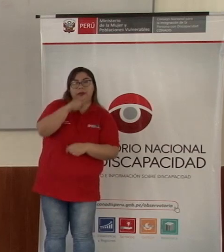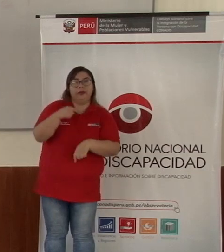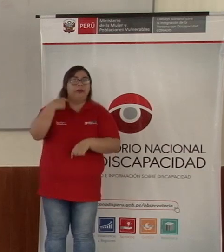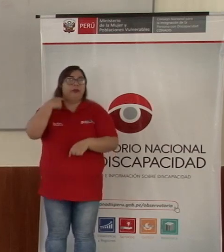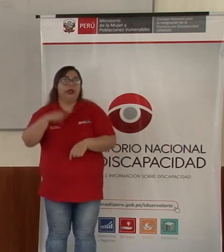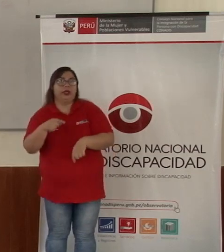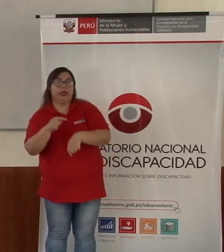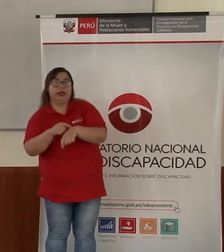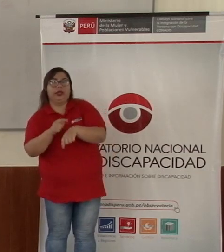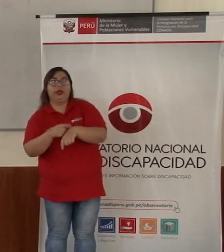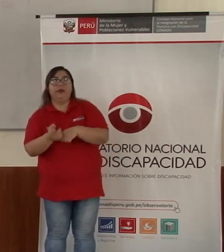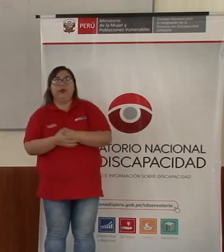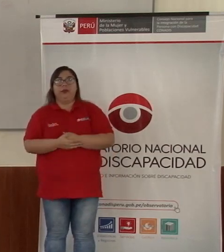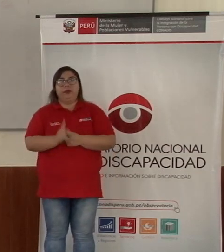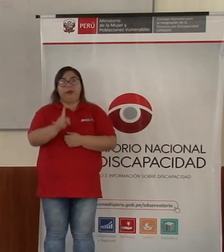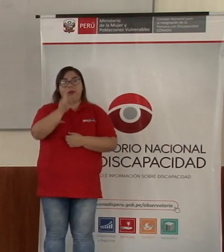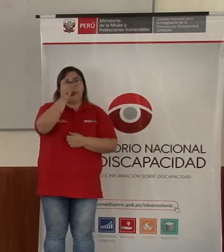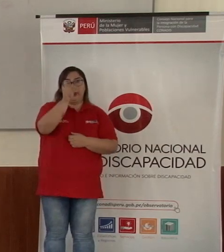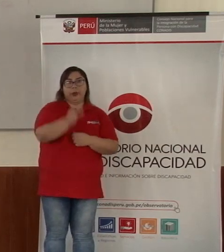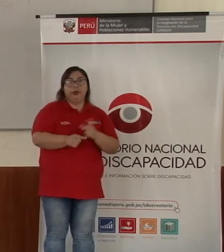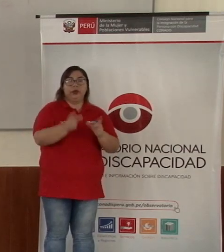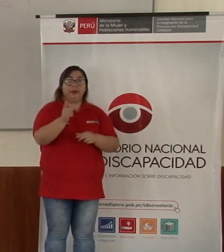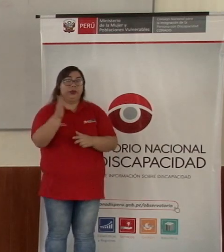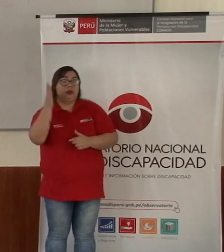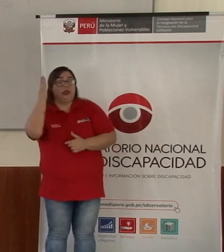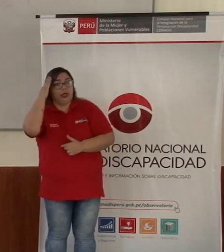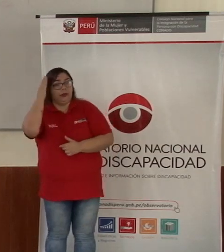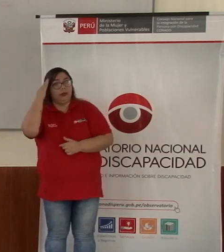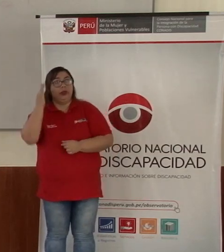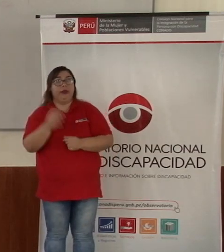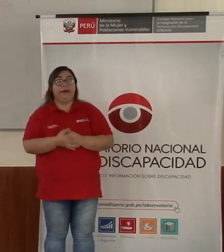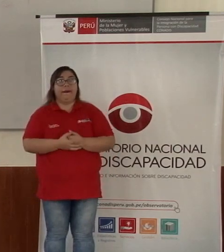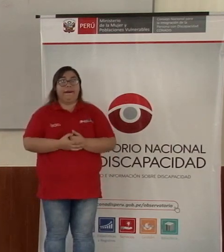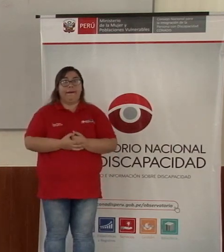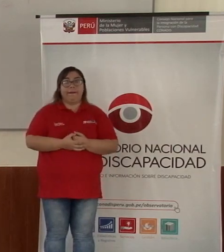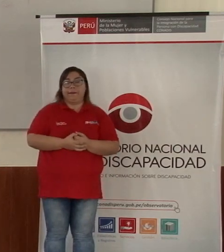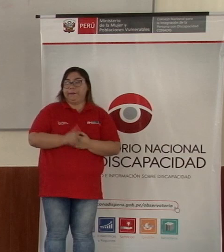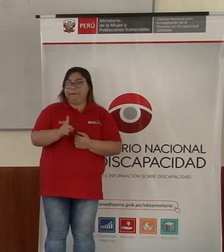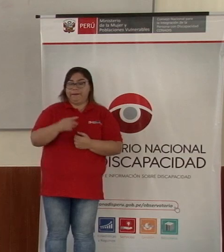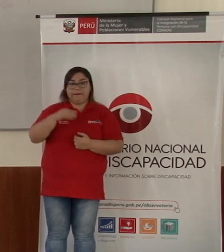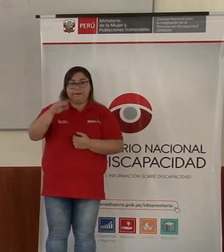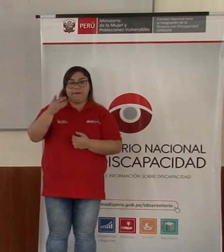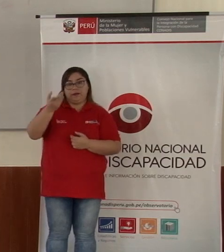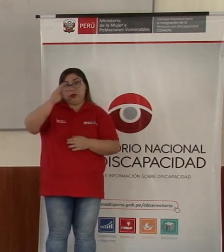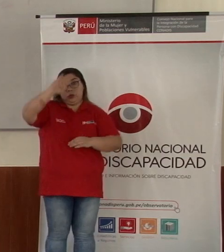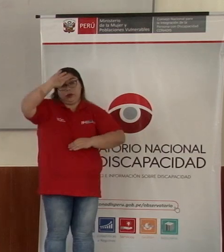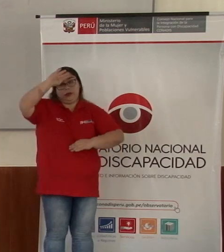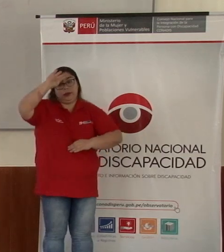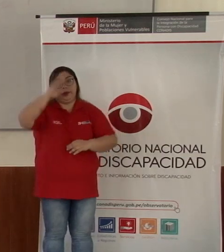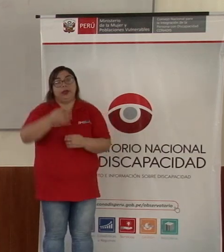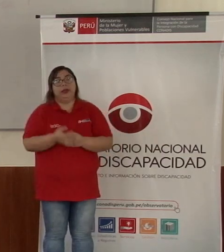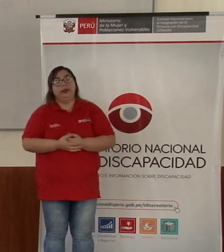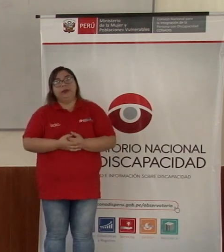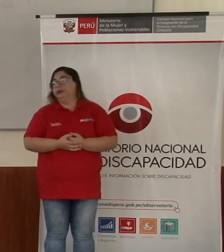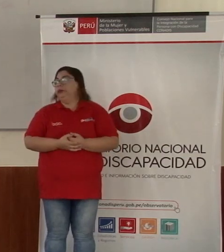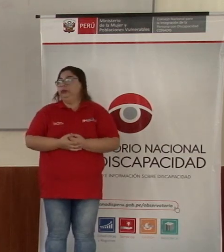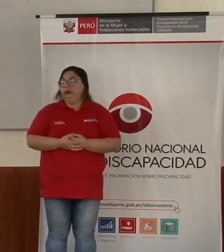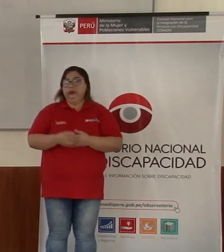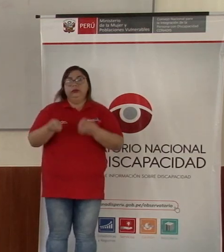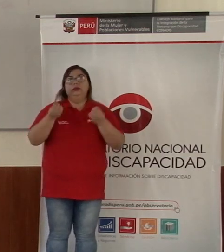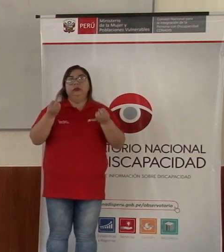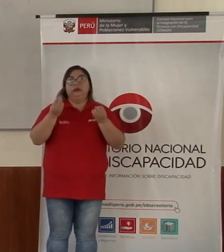de tiempo de una persona totalmente capaz, que tiene una enfermedad? ¿No?